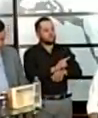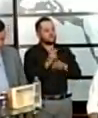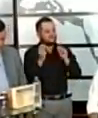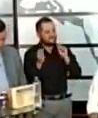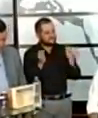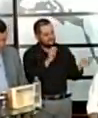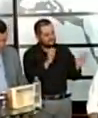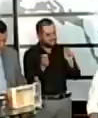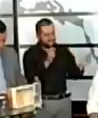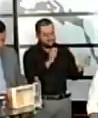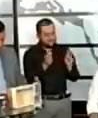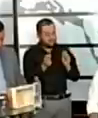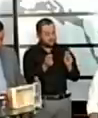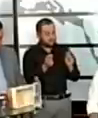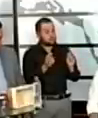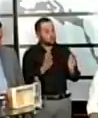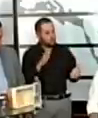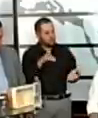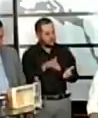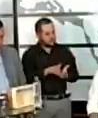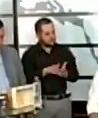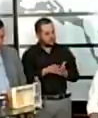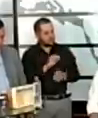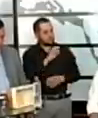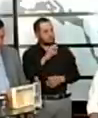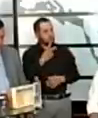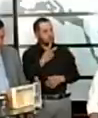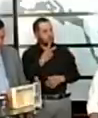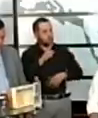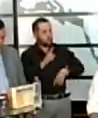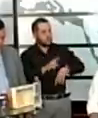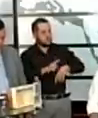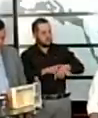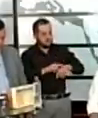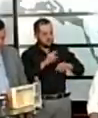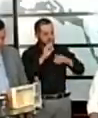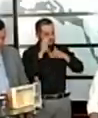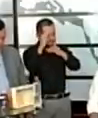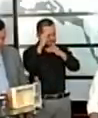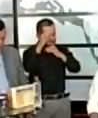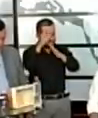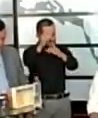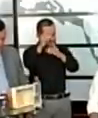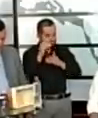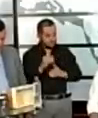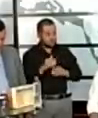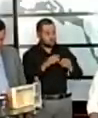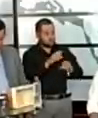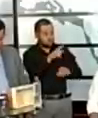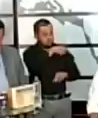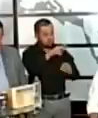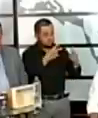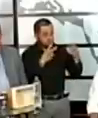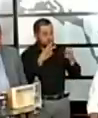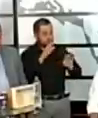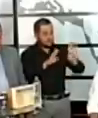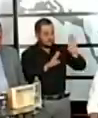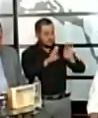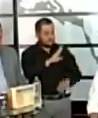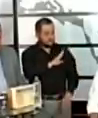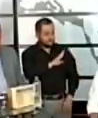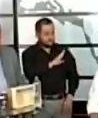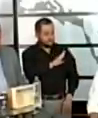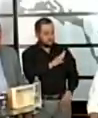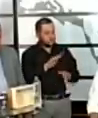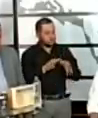debate. Regresamos a este segundo tiempo. Ustedes están viendo a los candidatos a la alcaldía del